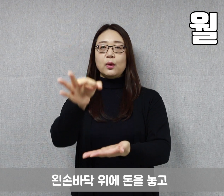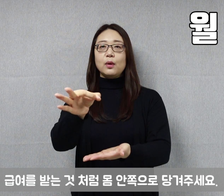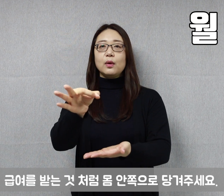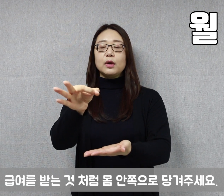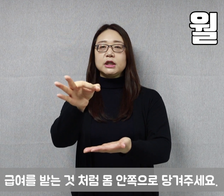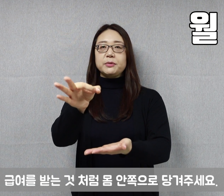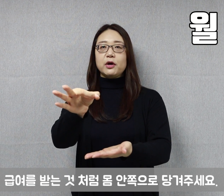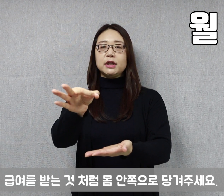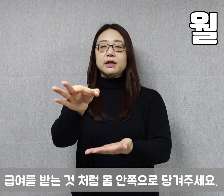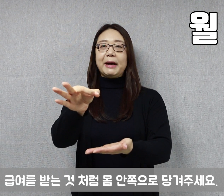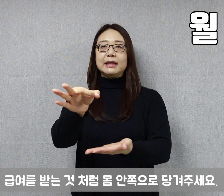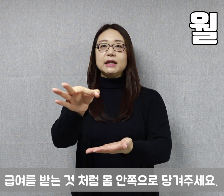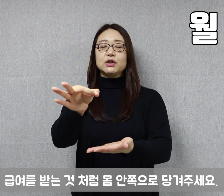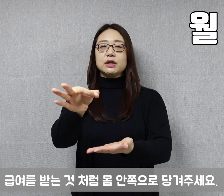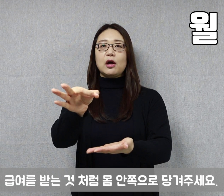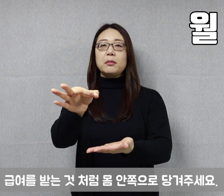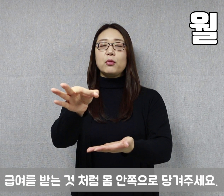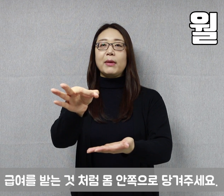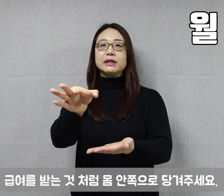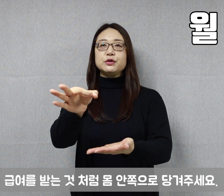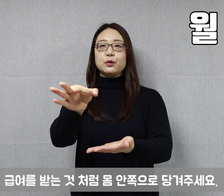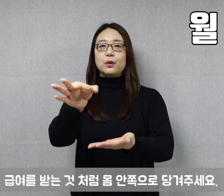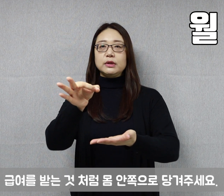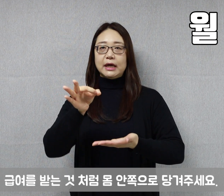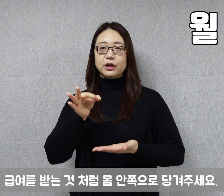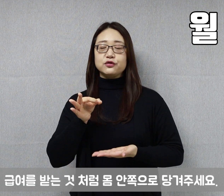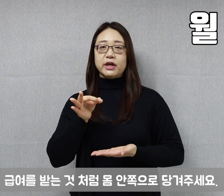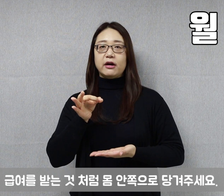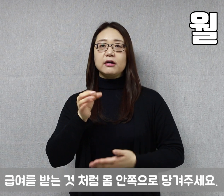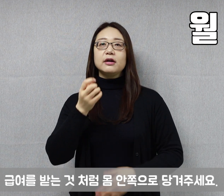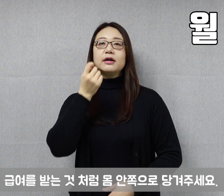놓고 급여를 받는 것처럼 몸 안쪽으로 당겨주세요.